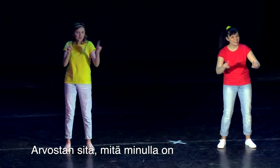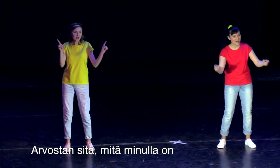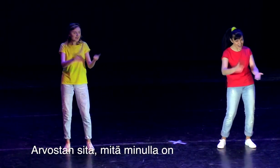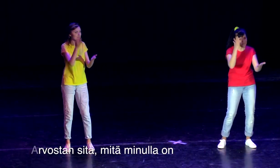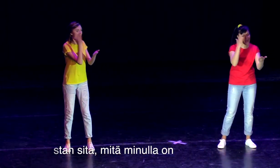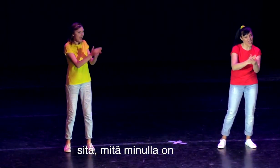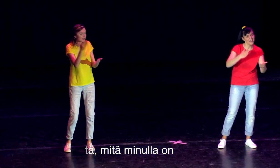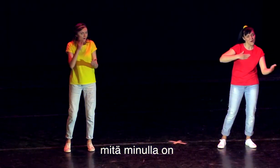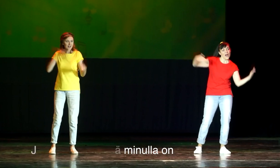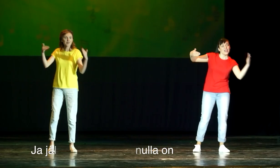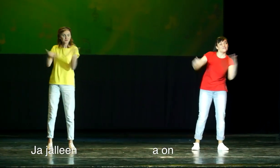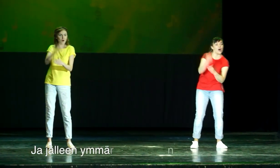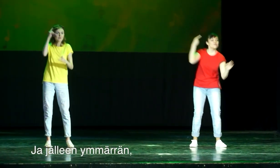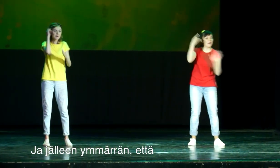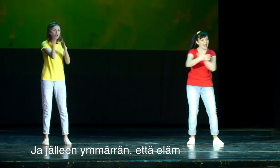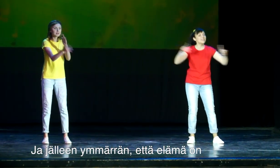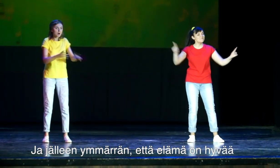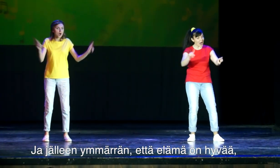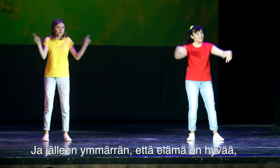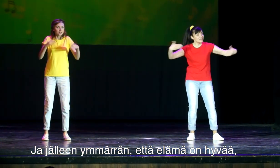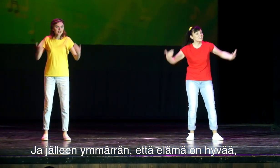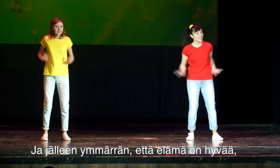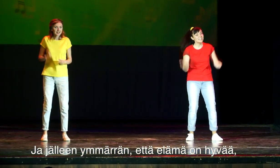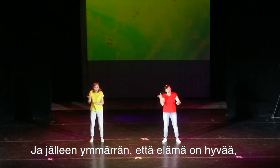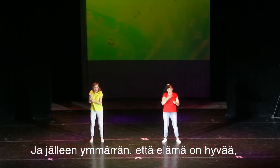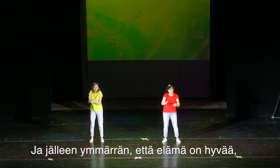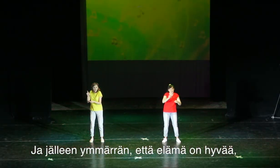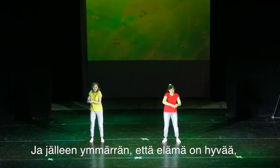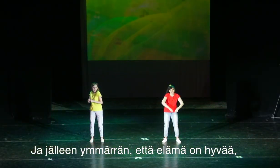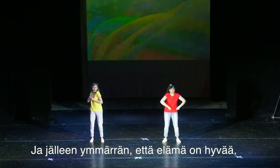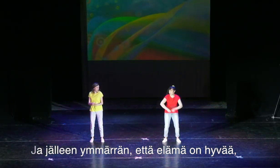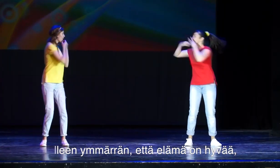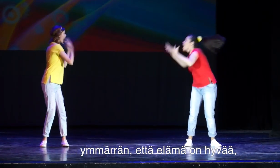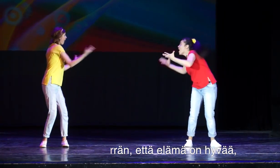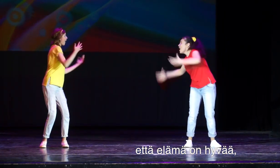что имею, я вновь понимаю, что жизнь — это так хорошо.